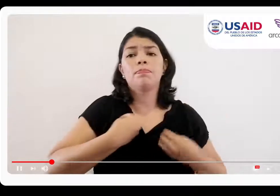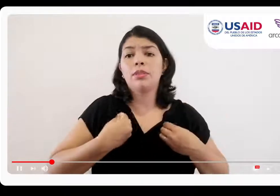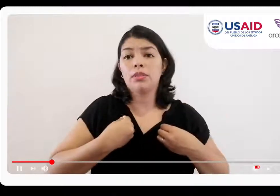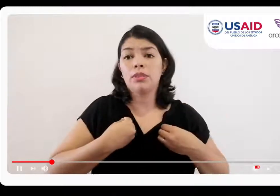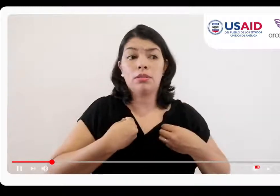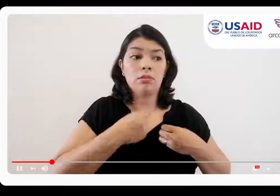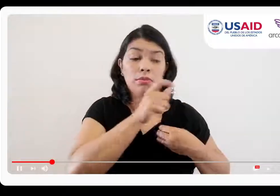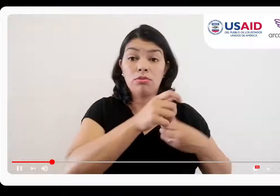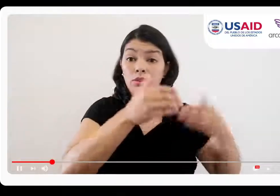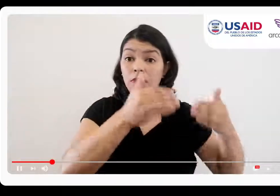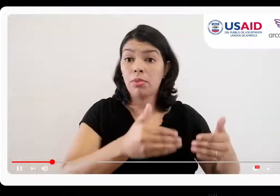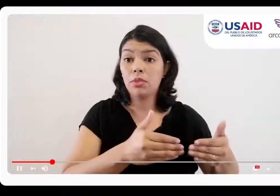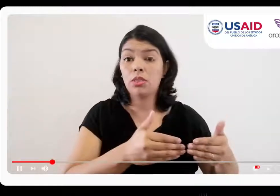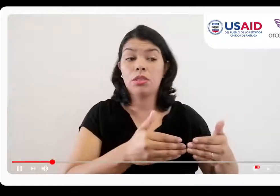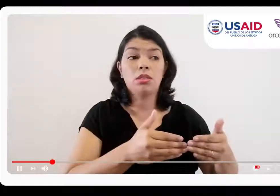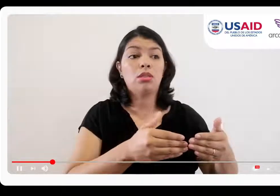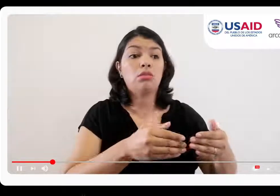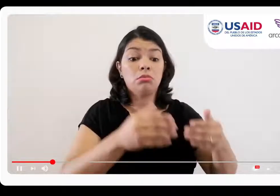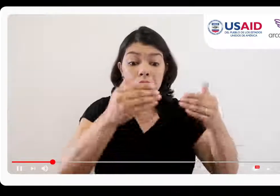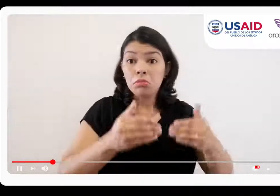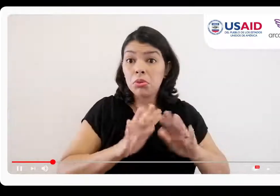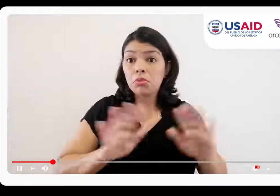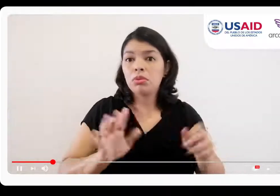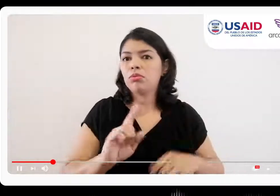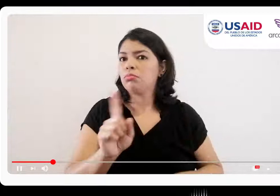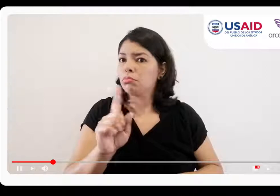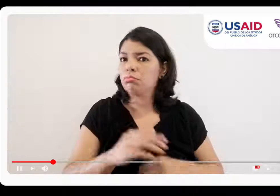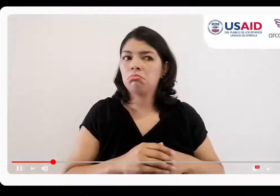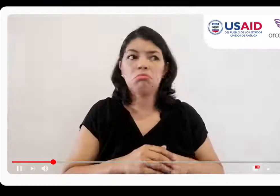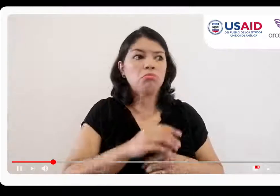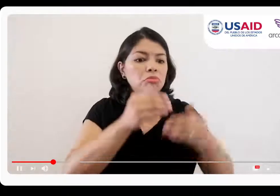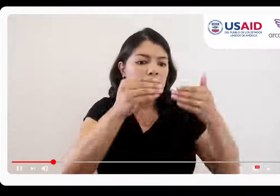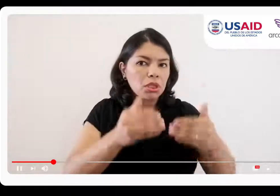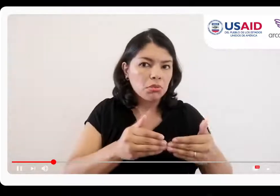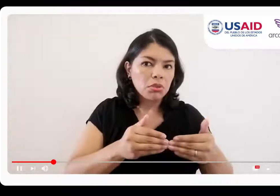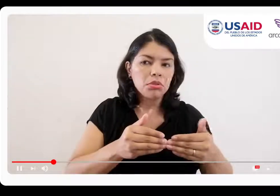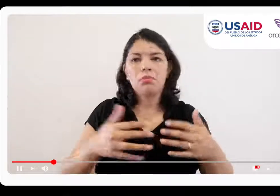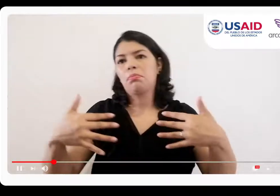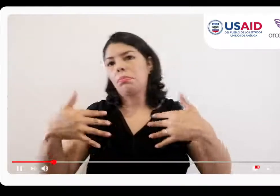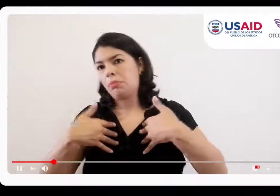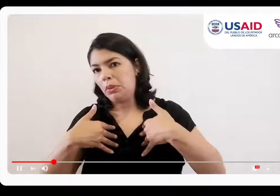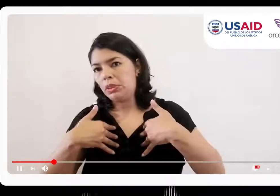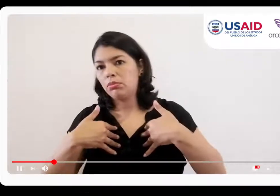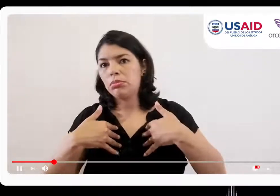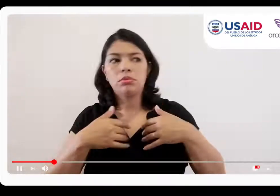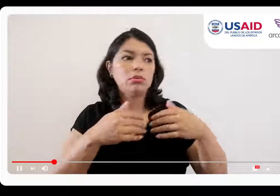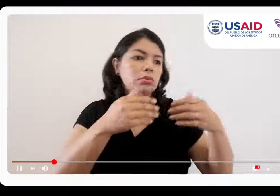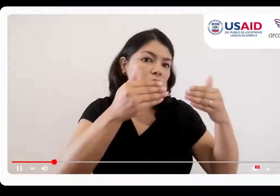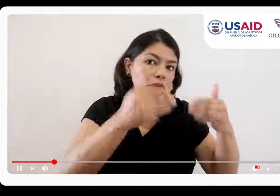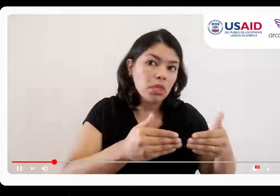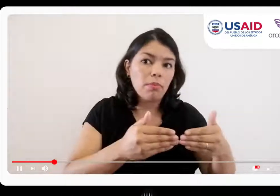con discapacidad, cómo se relacionan con eso. Es decir, hay personas con discapacidad, por ejemplo, víctimas del